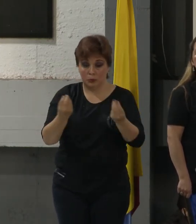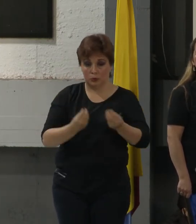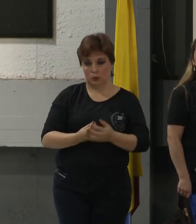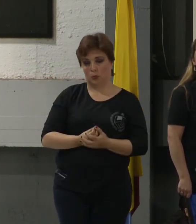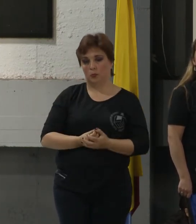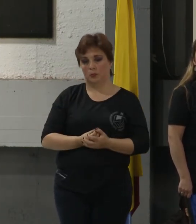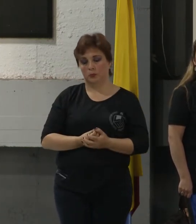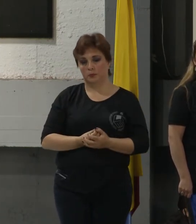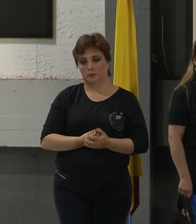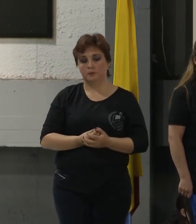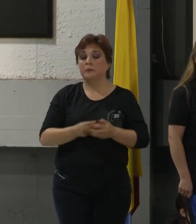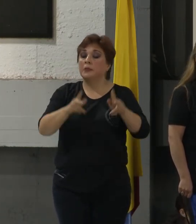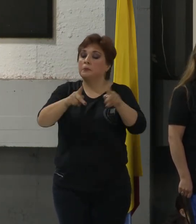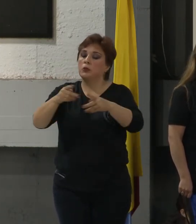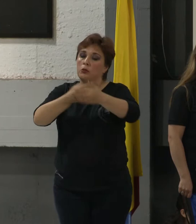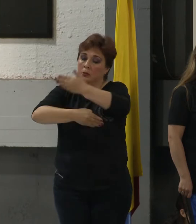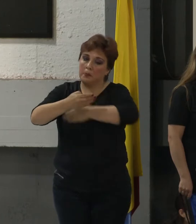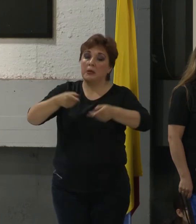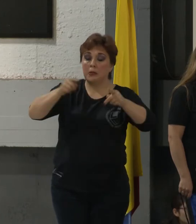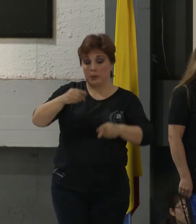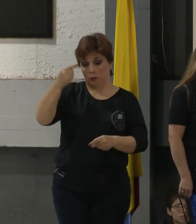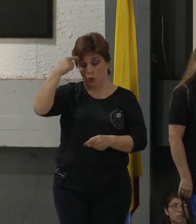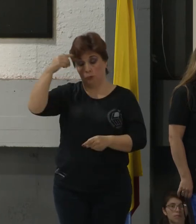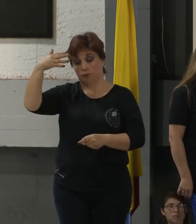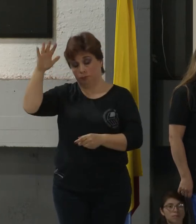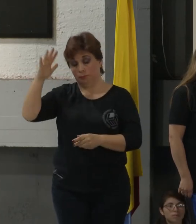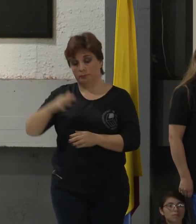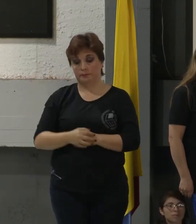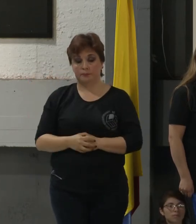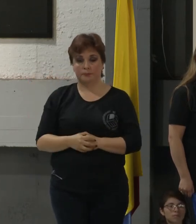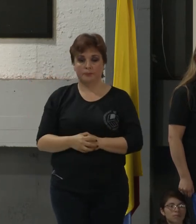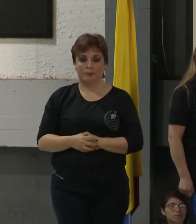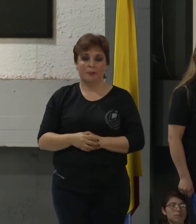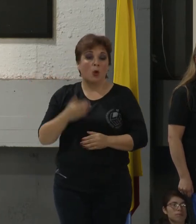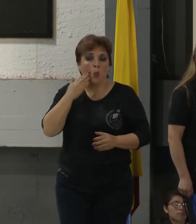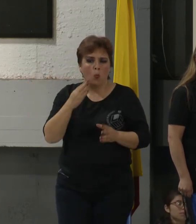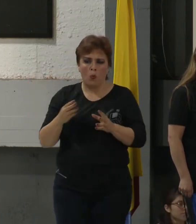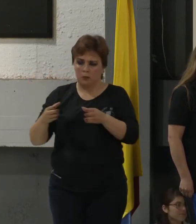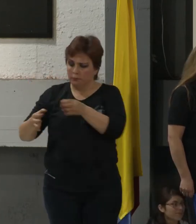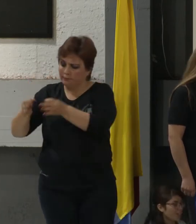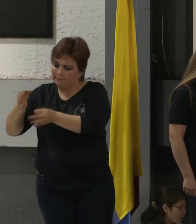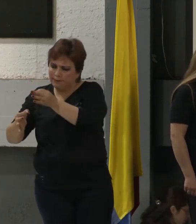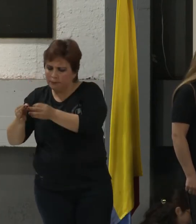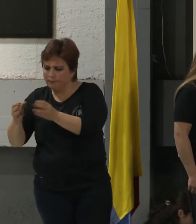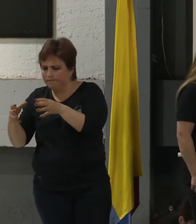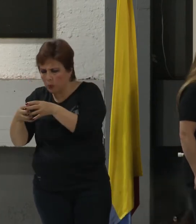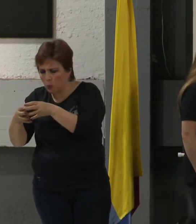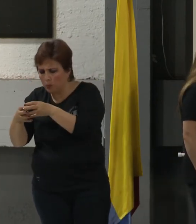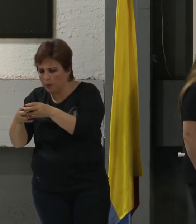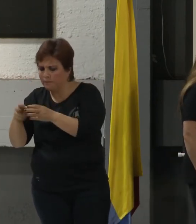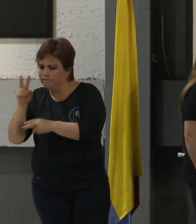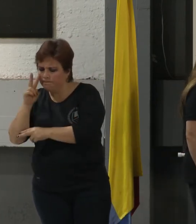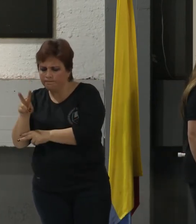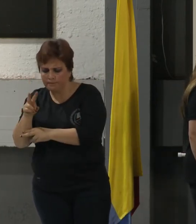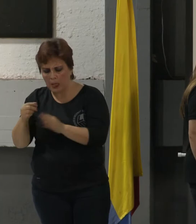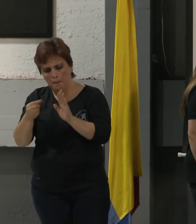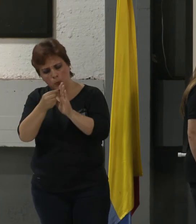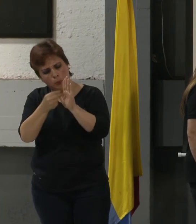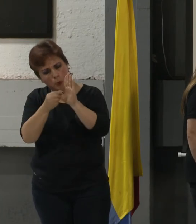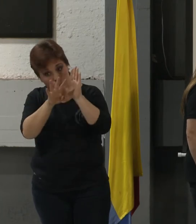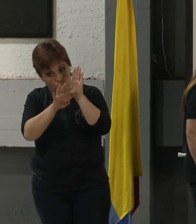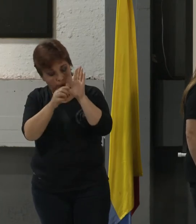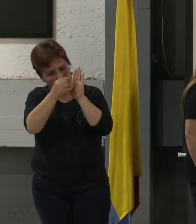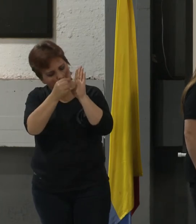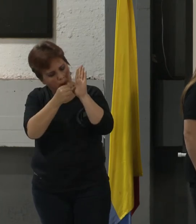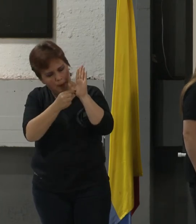capacidades y talentos excepcionales una vez los jurados evaluaron cada una de las propuestas en los aspectos antes mencionados